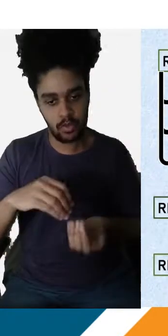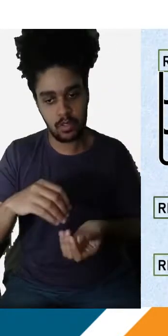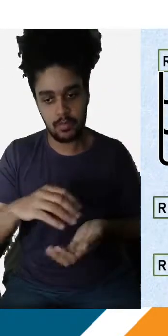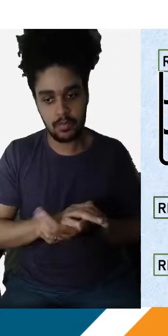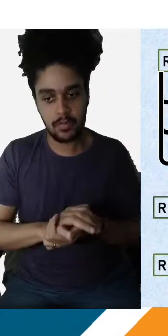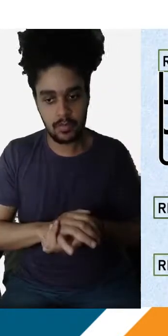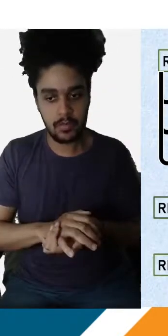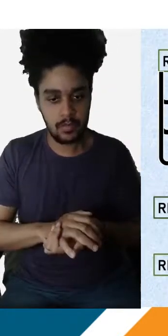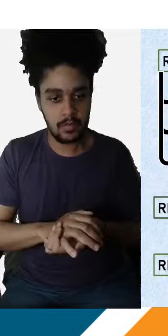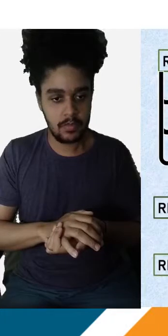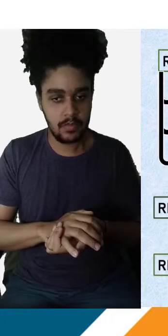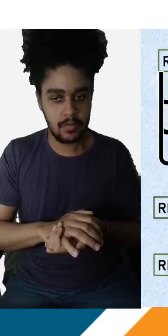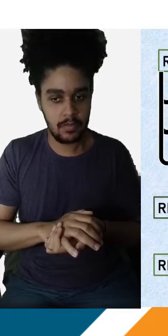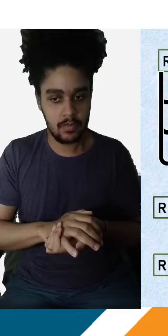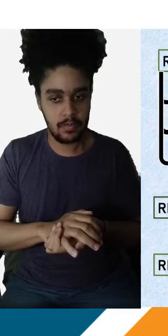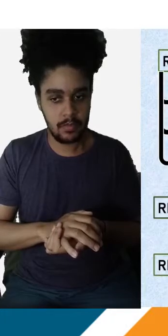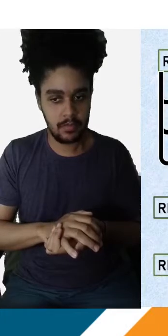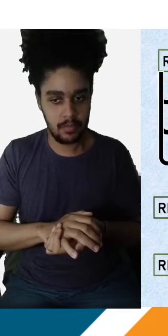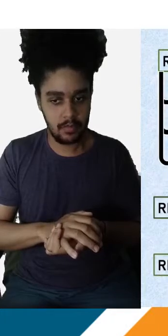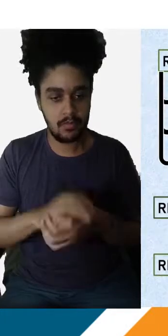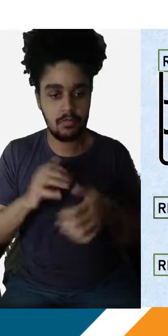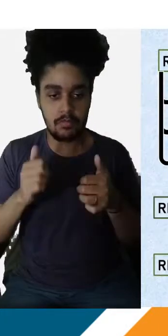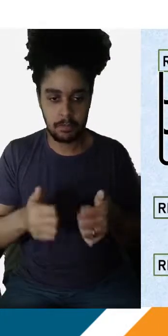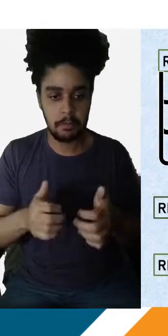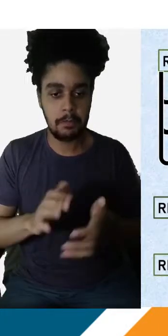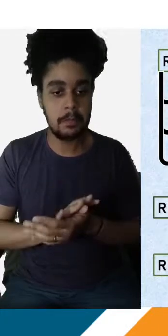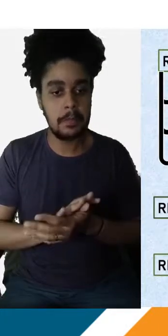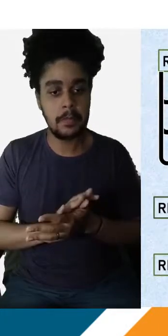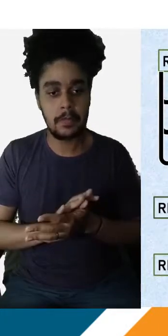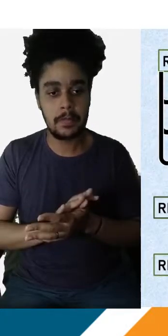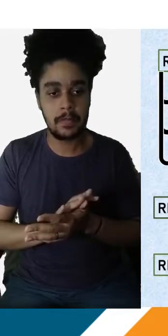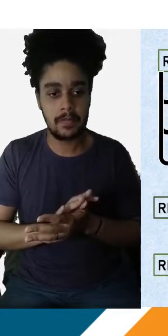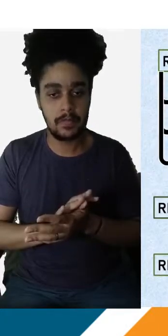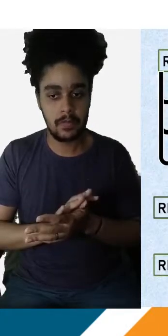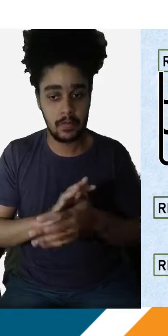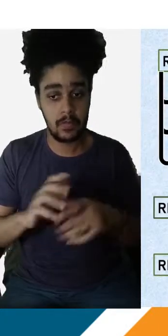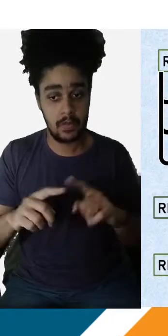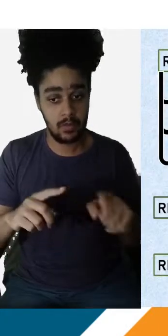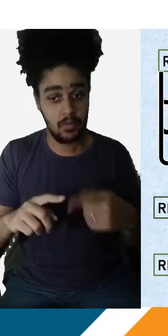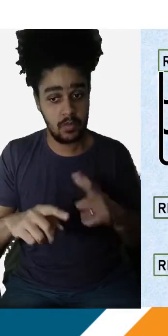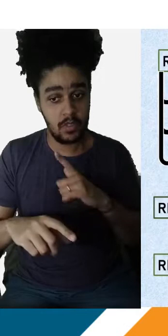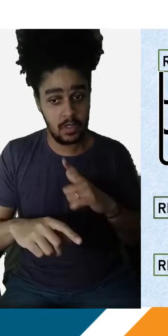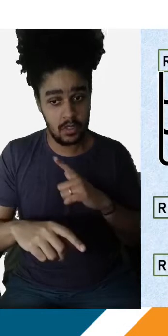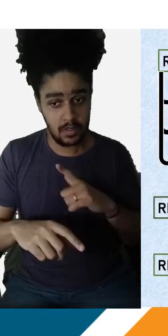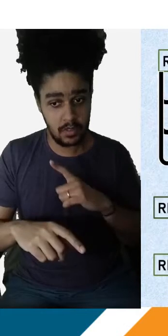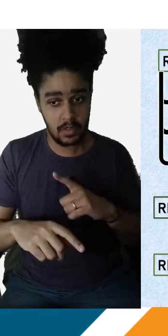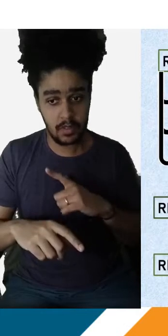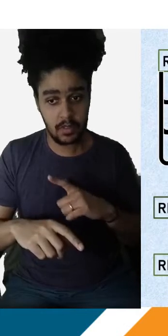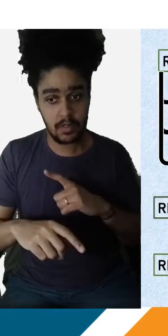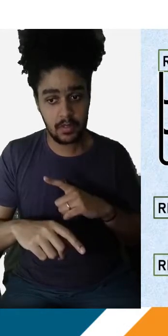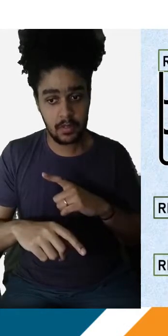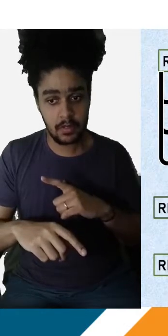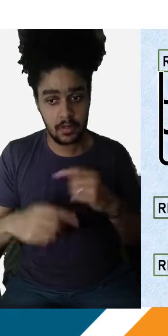combinação dos dois, nival e pluvial. Show? Além disso, a gente precisa fazer